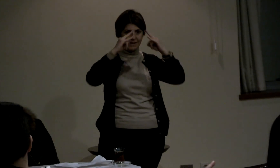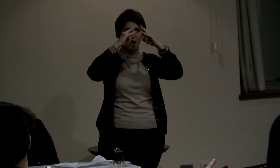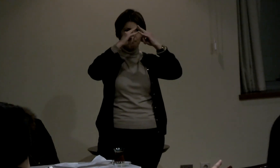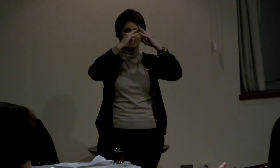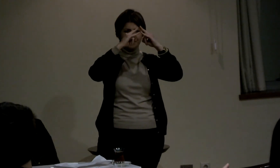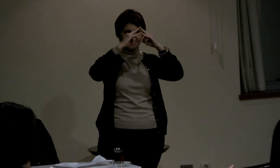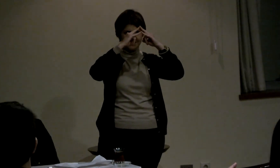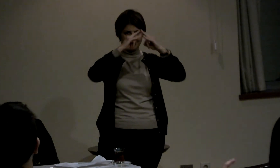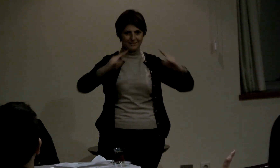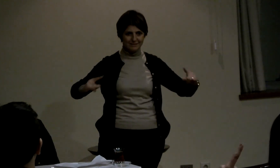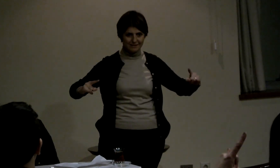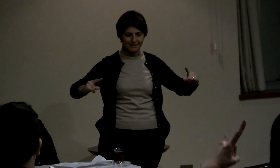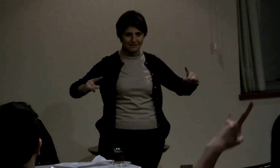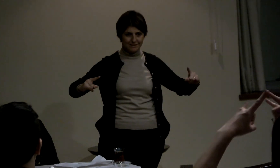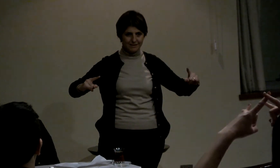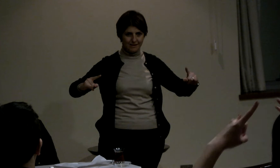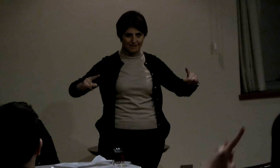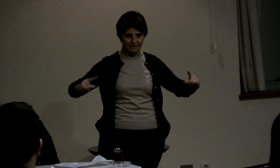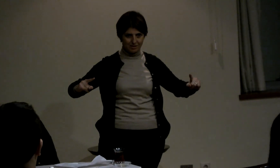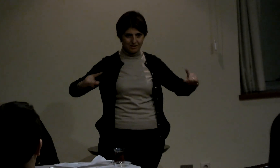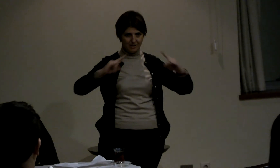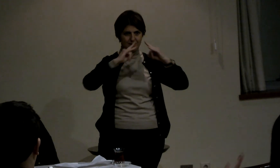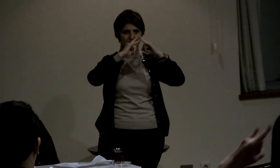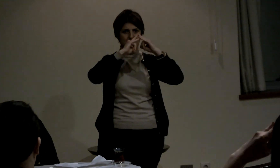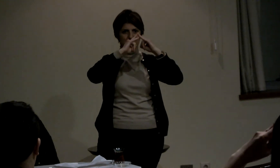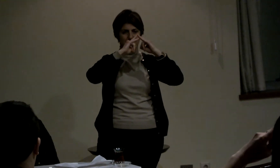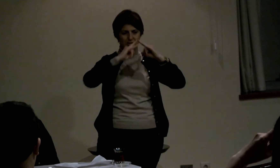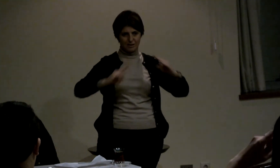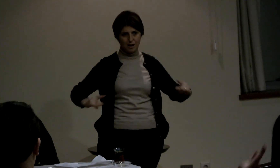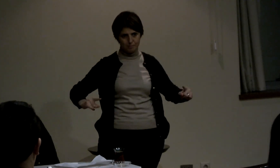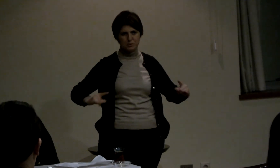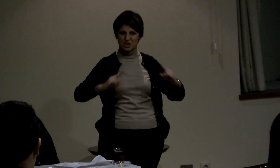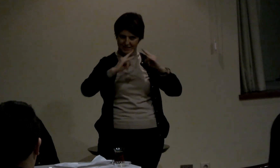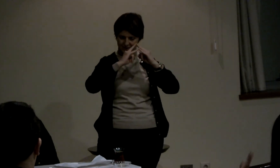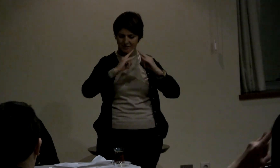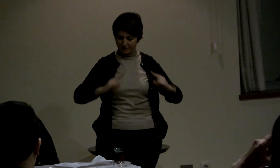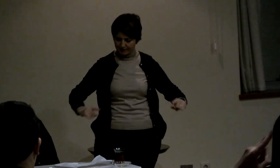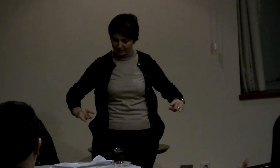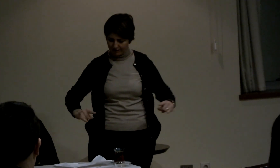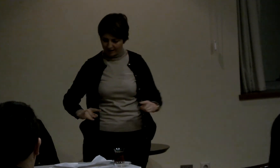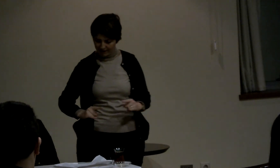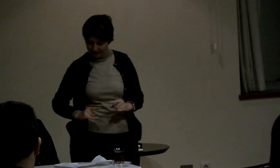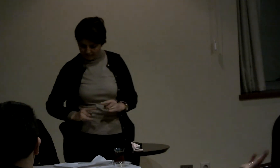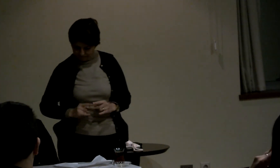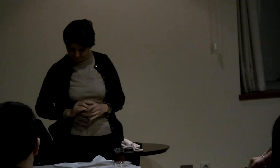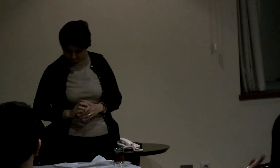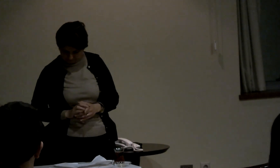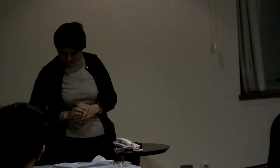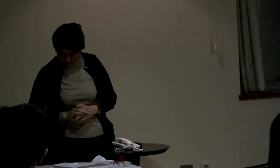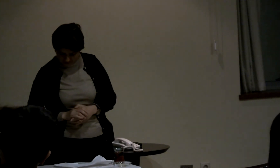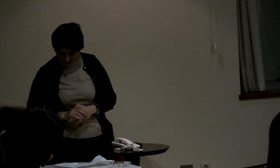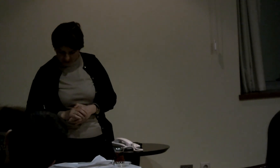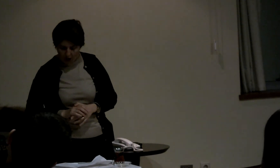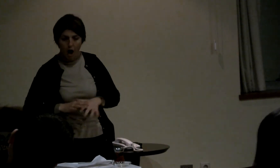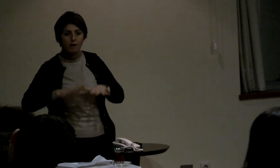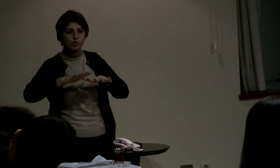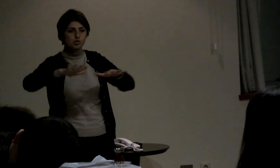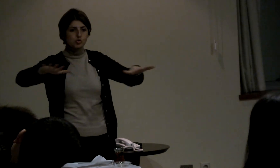kamp. Evet. Aha. Kamp, çadır. Aynen. Havuz.